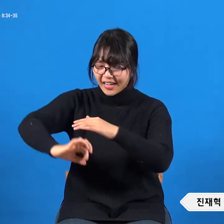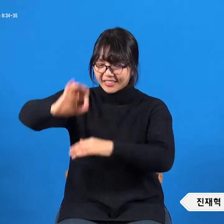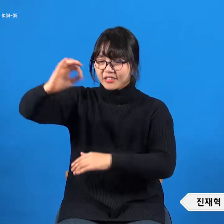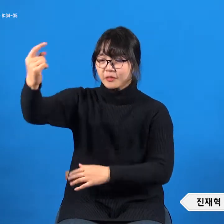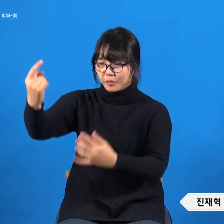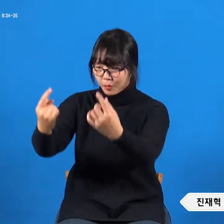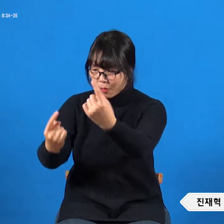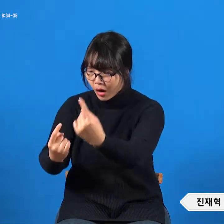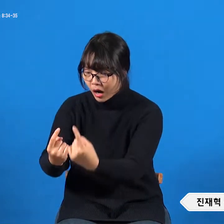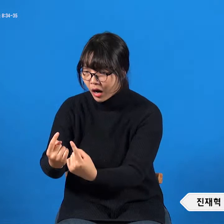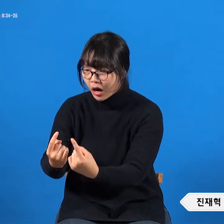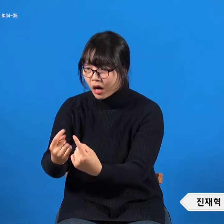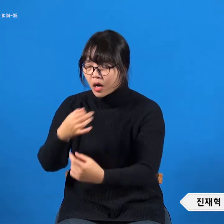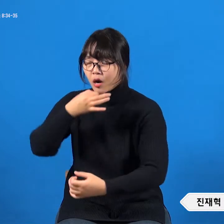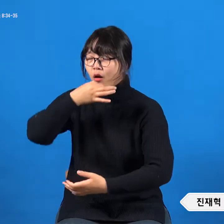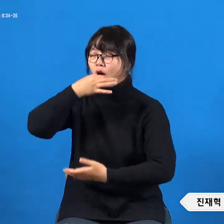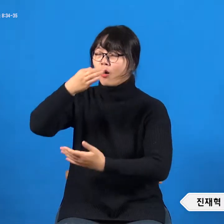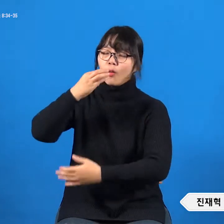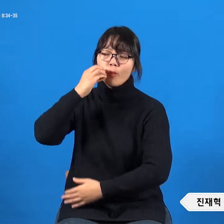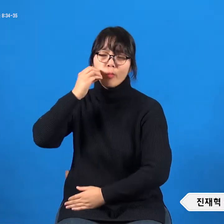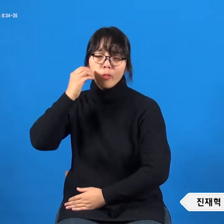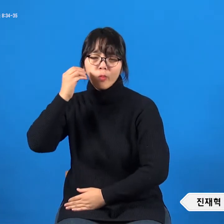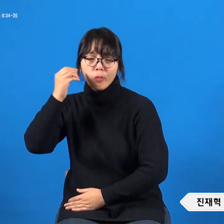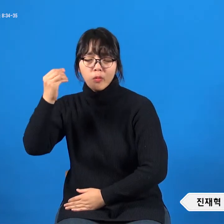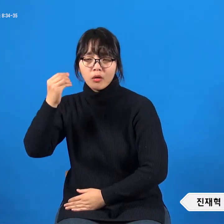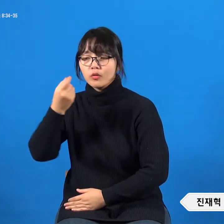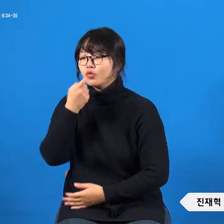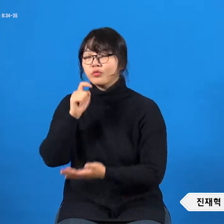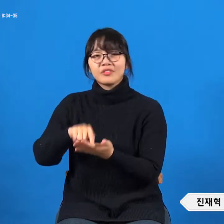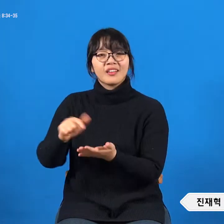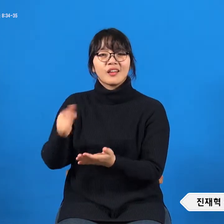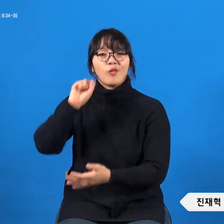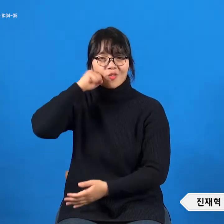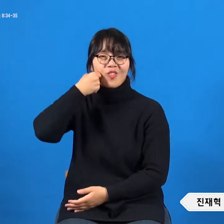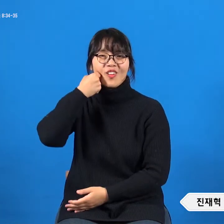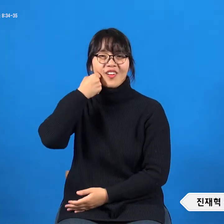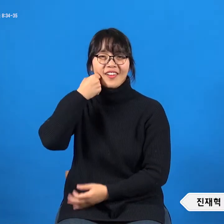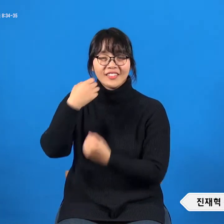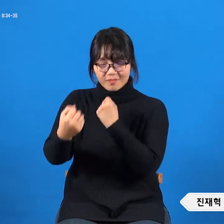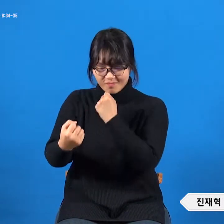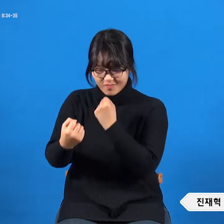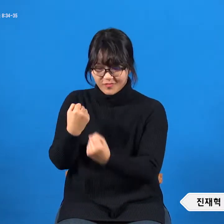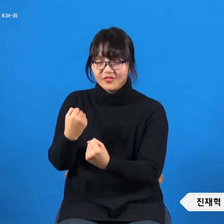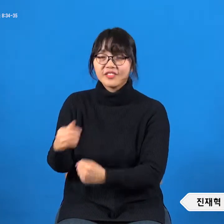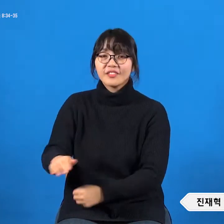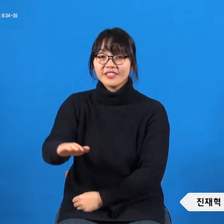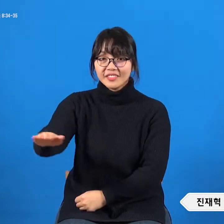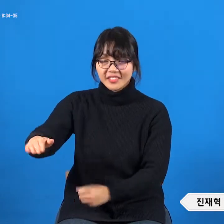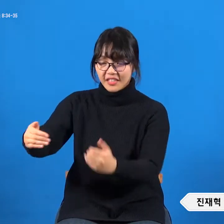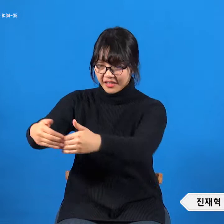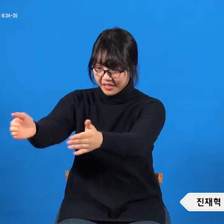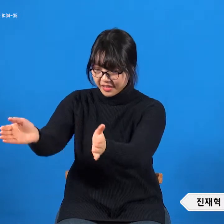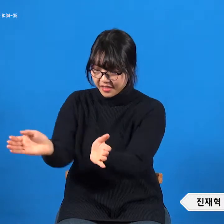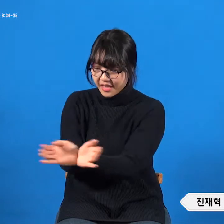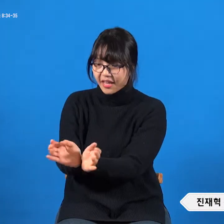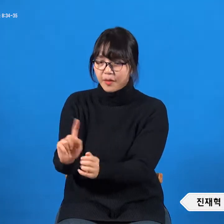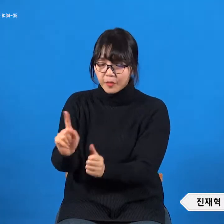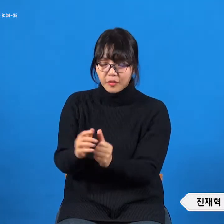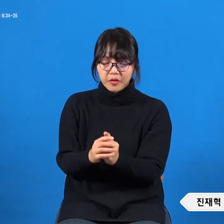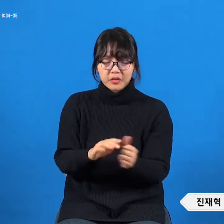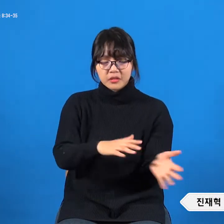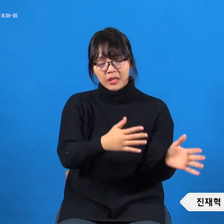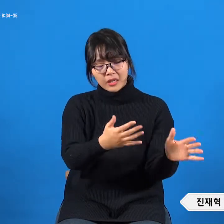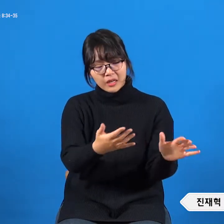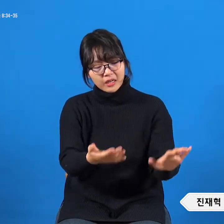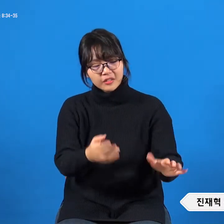잘 하기가 쉽지 않습니다. 그럼에도 불구하고 그분들이 그 천국 환송